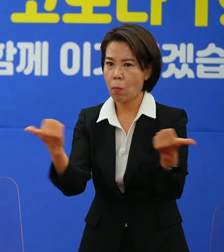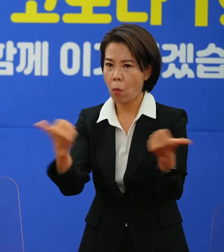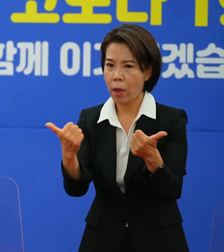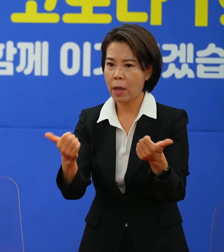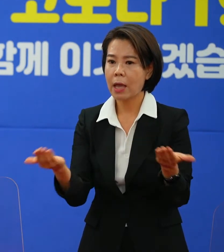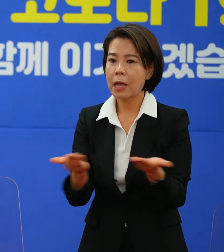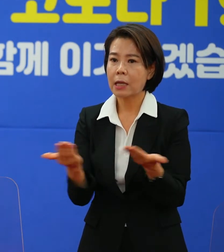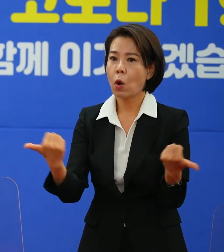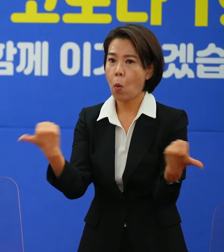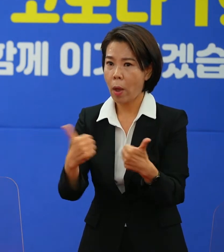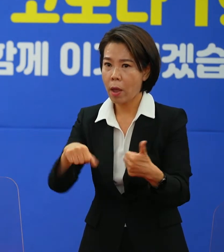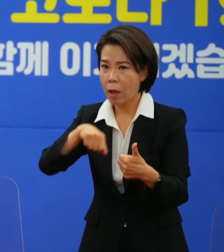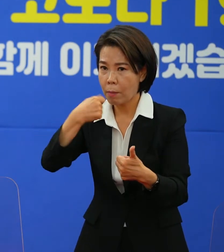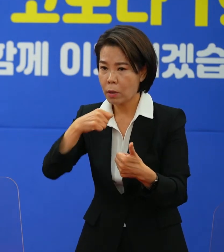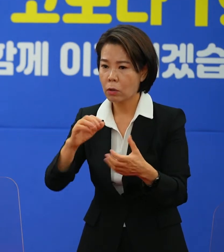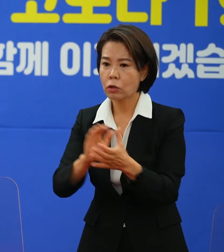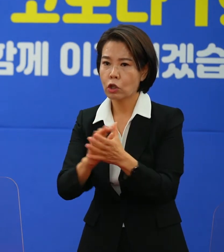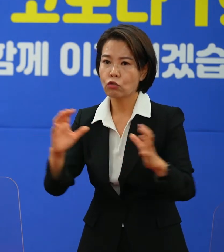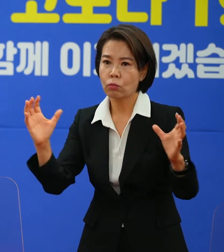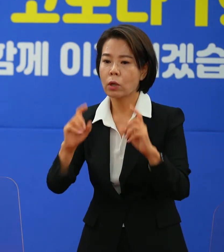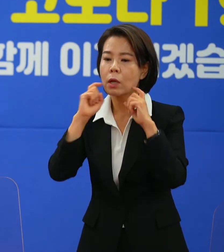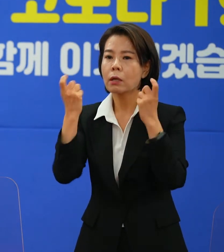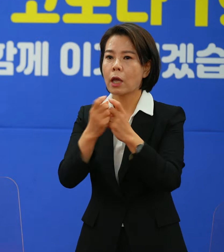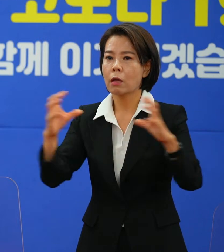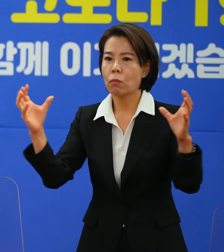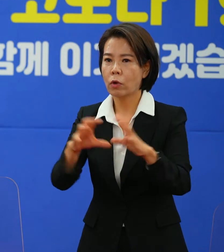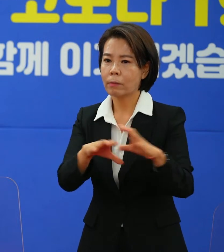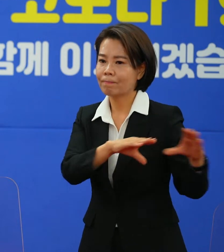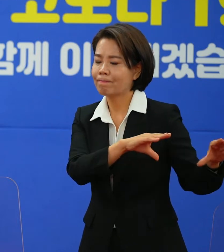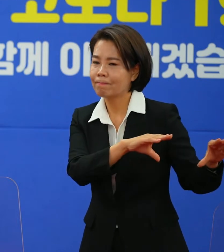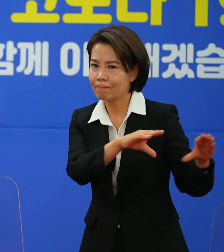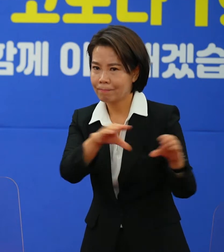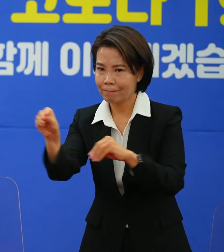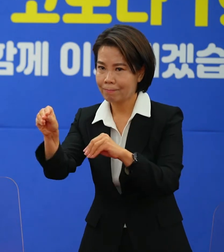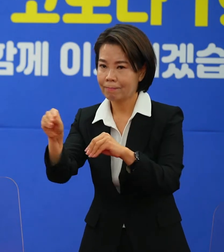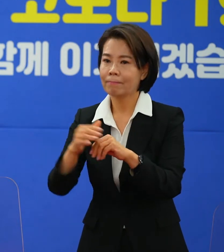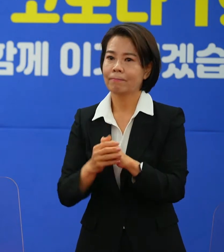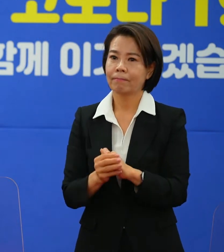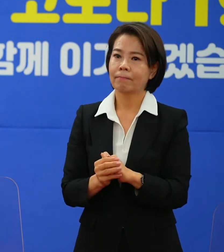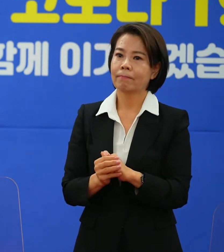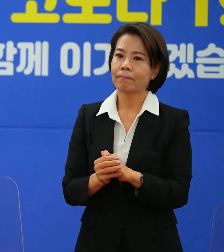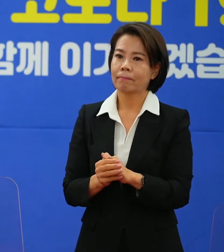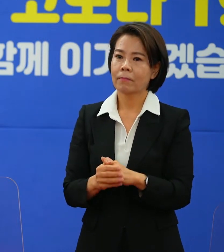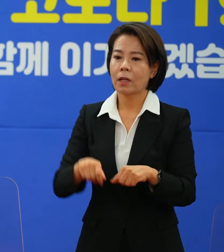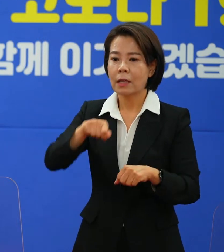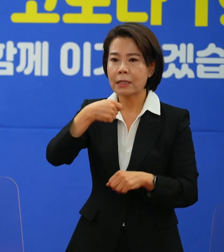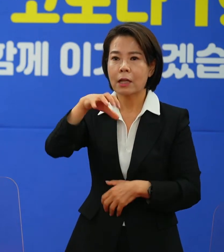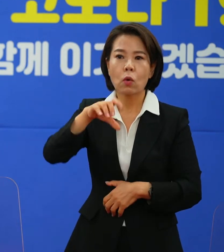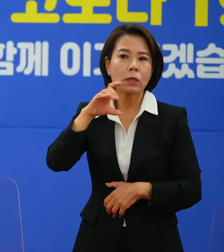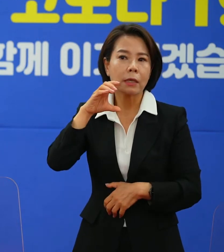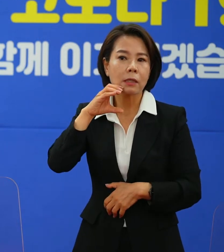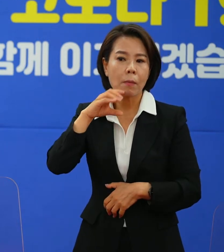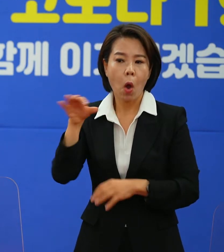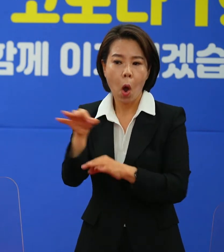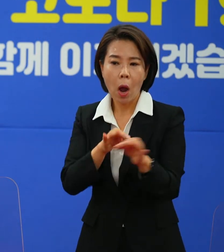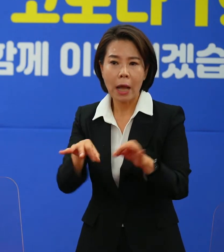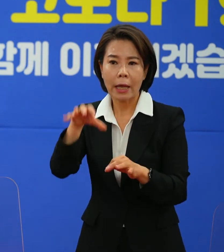직장 회식, 친구 모임 등 사적 모임은 일체 제한이 됩니다. 식당, 카페, 상점